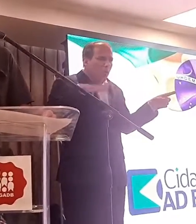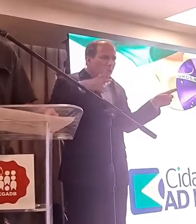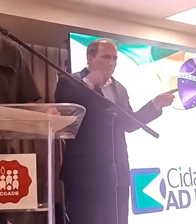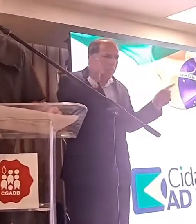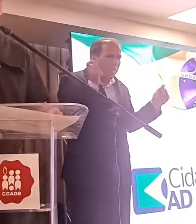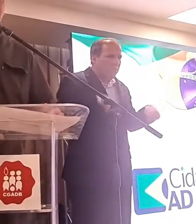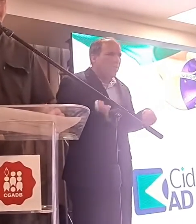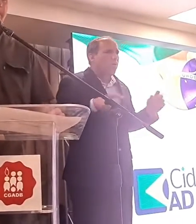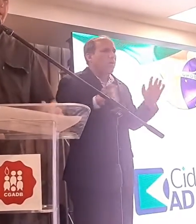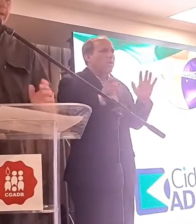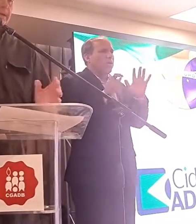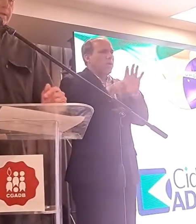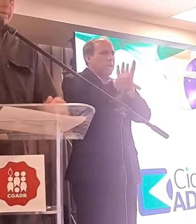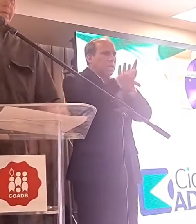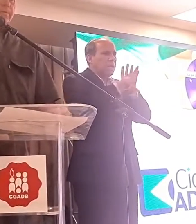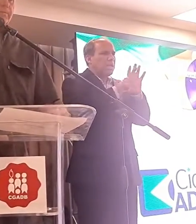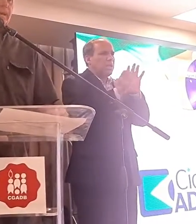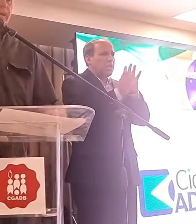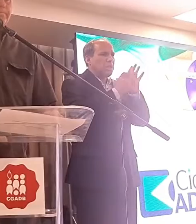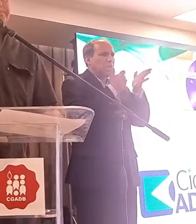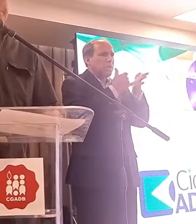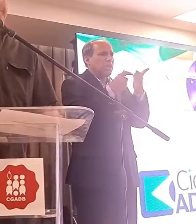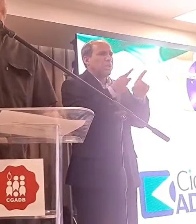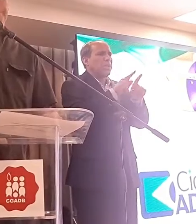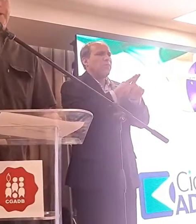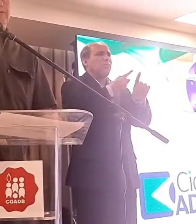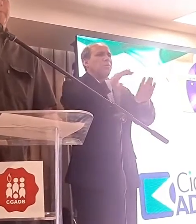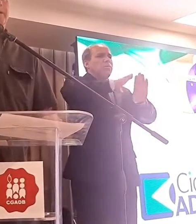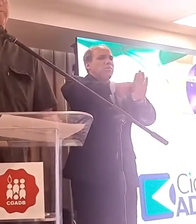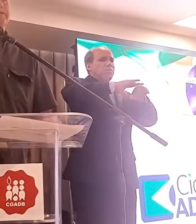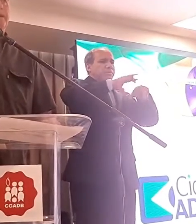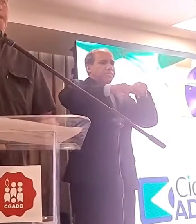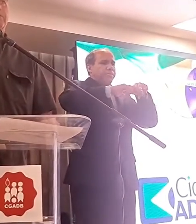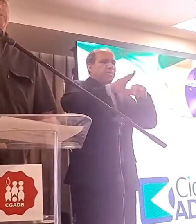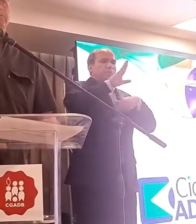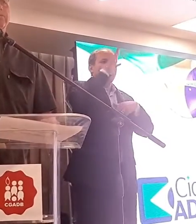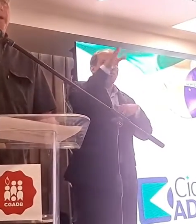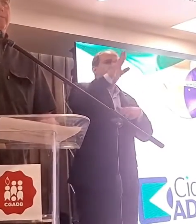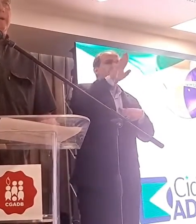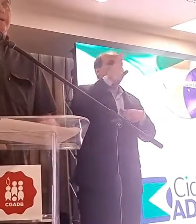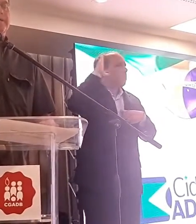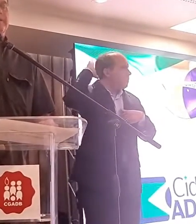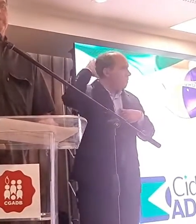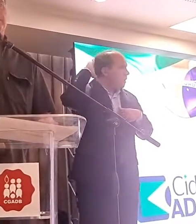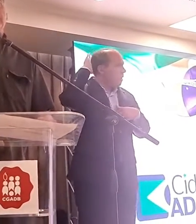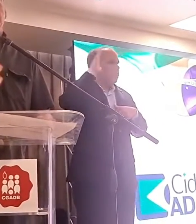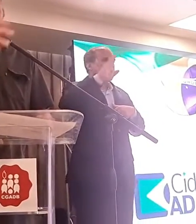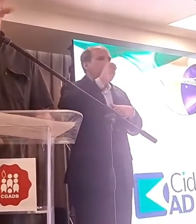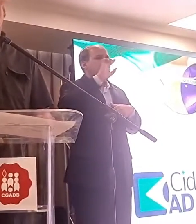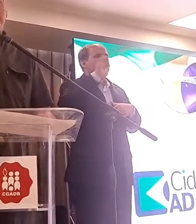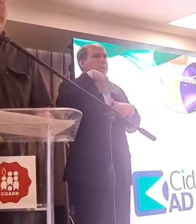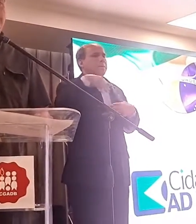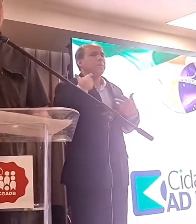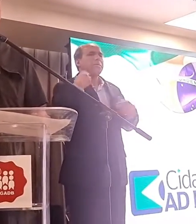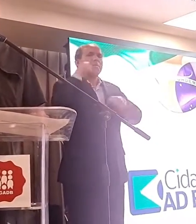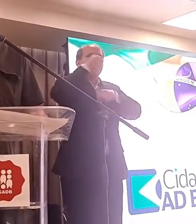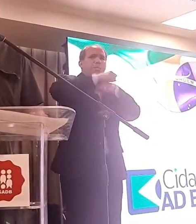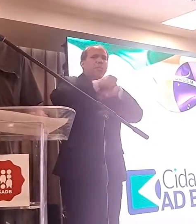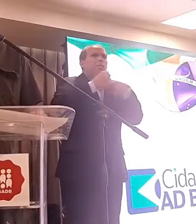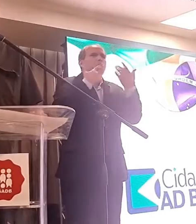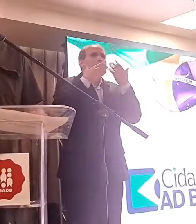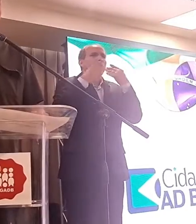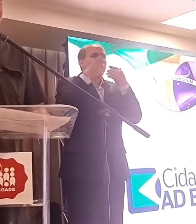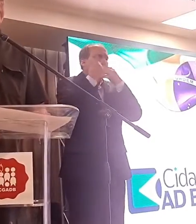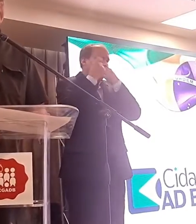da ideologia de gênero. Estando em Belém, parei numa palafita lá com o nosso barco da Marinha, e conversei lá com